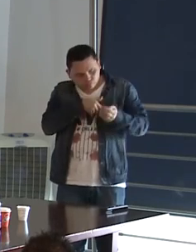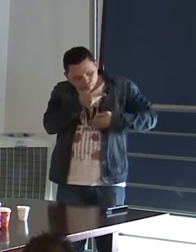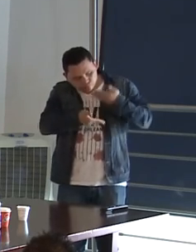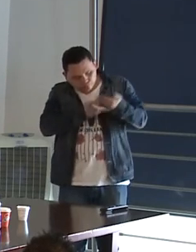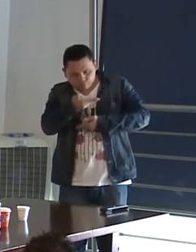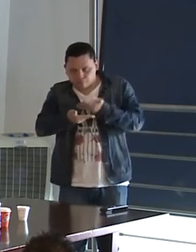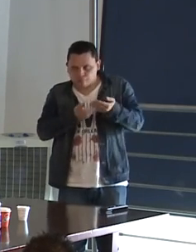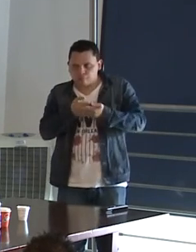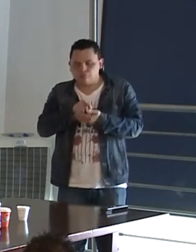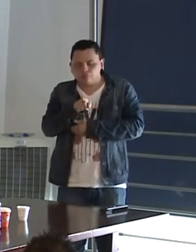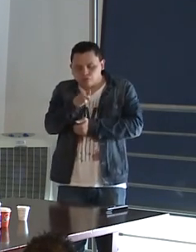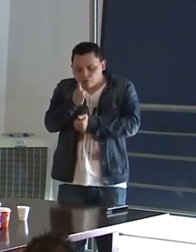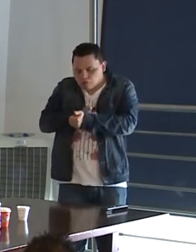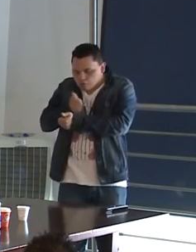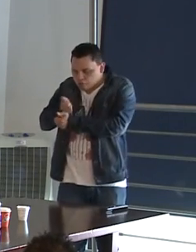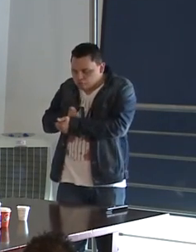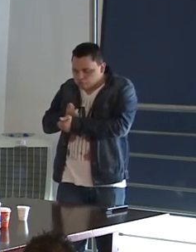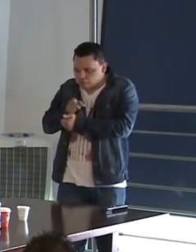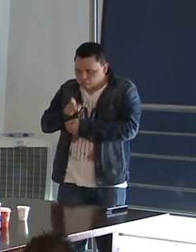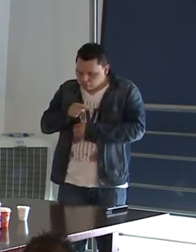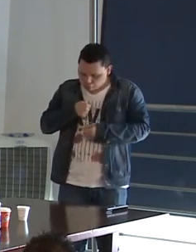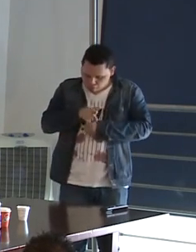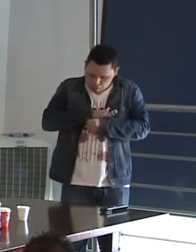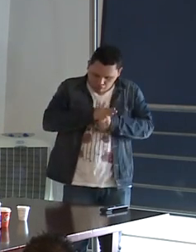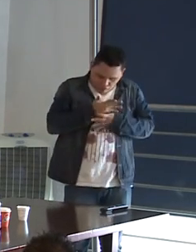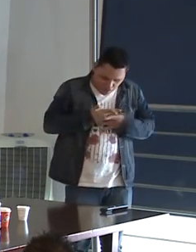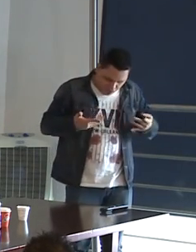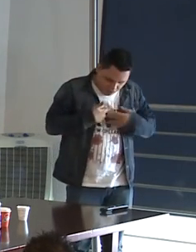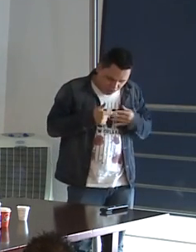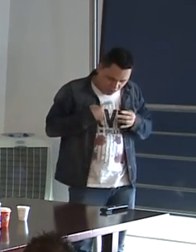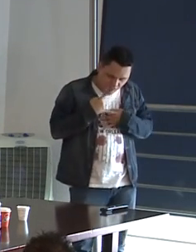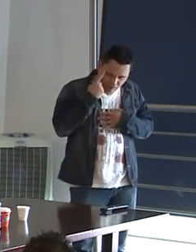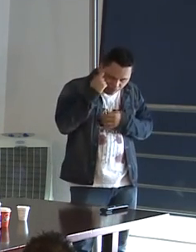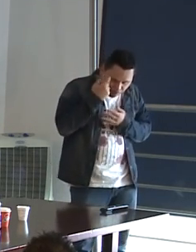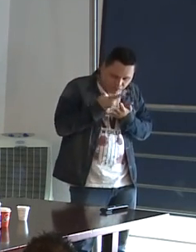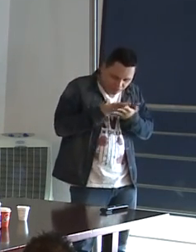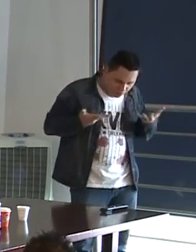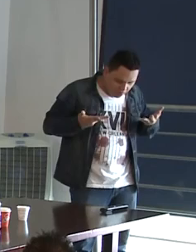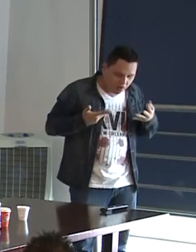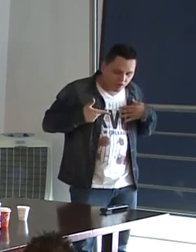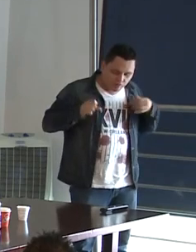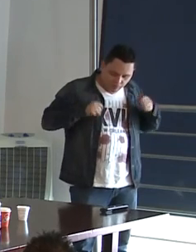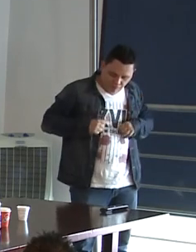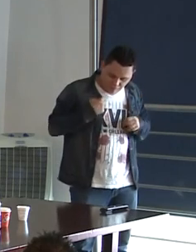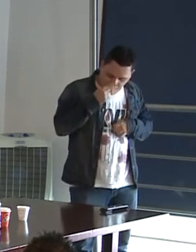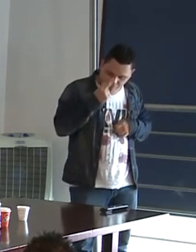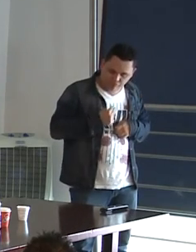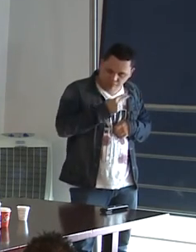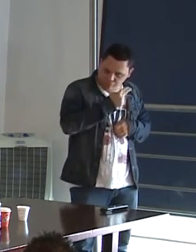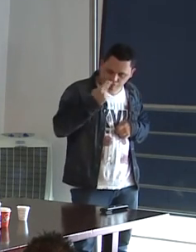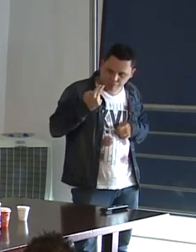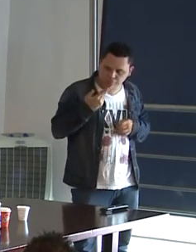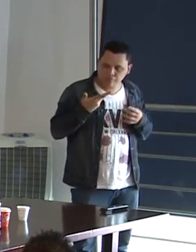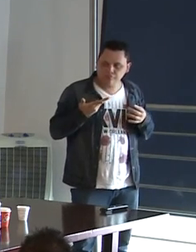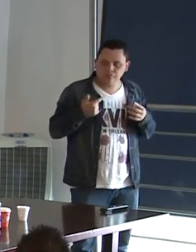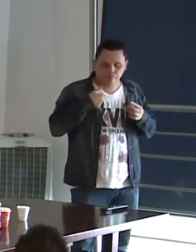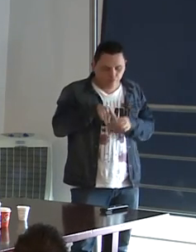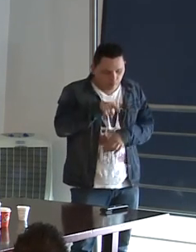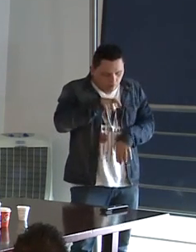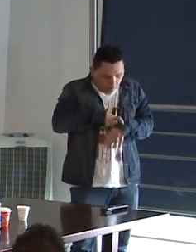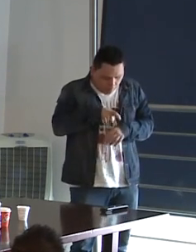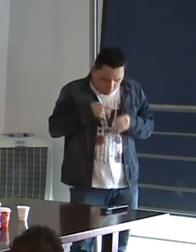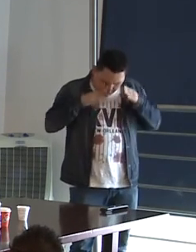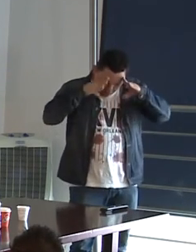proceso es que cada uno en su momento, digamos, con sus desafíos, se encargue de ese